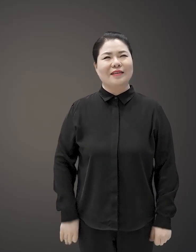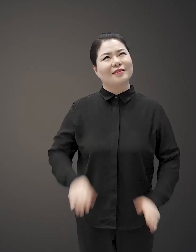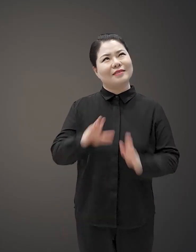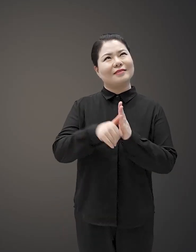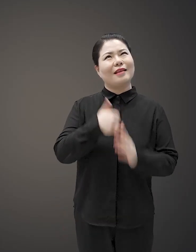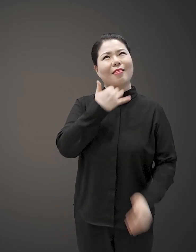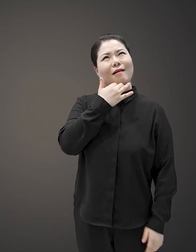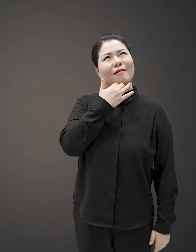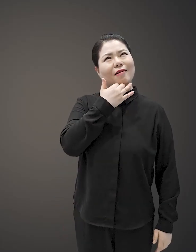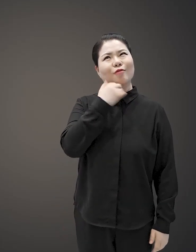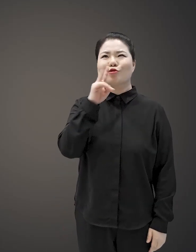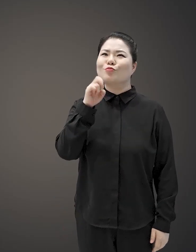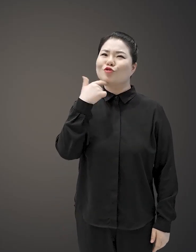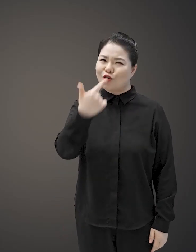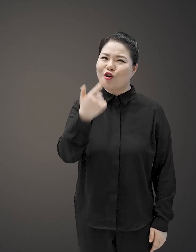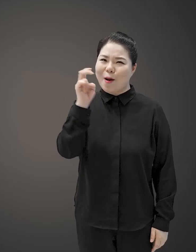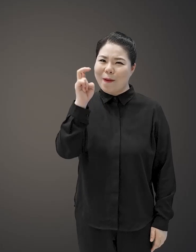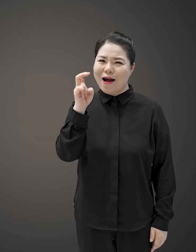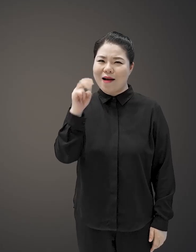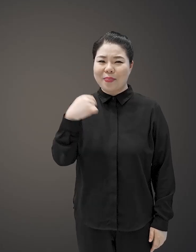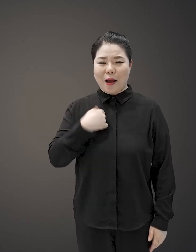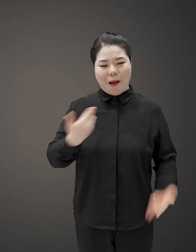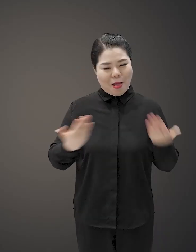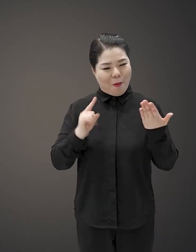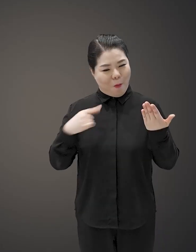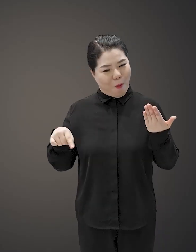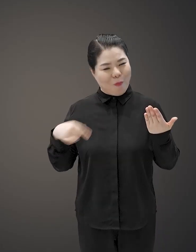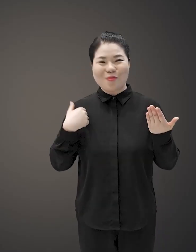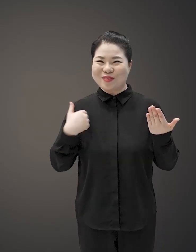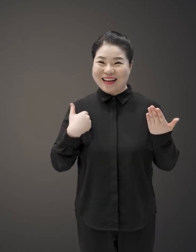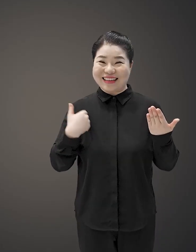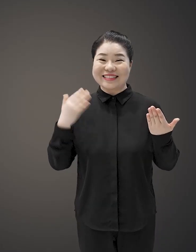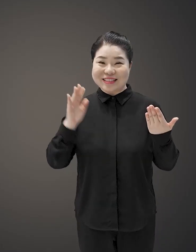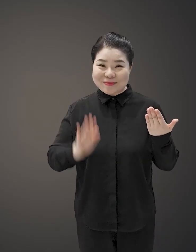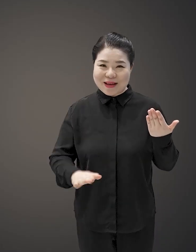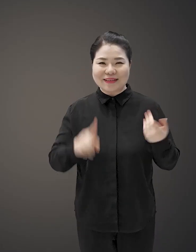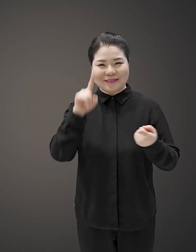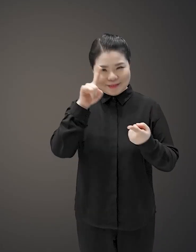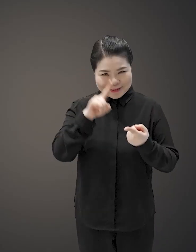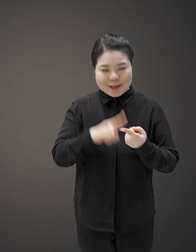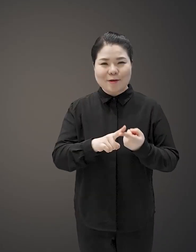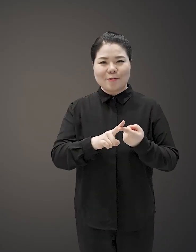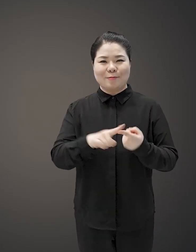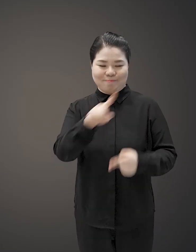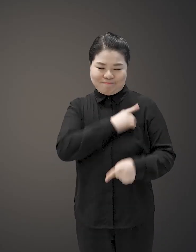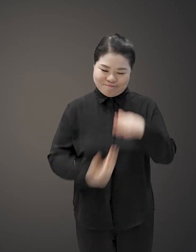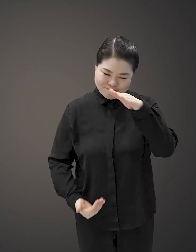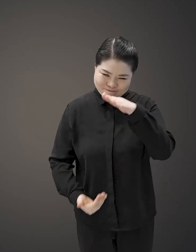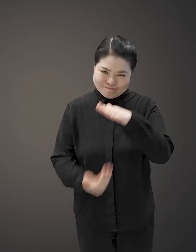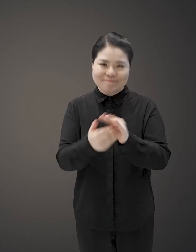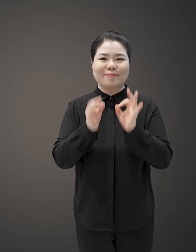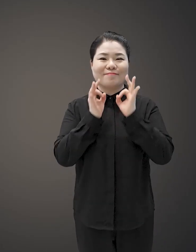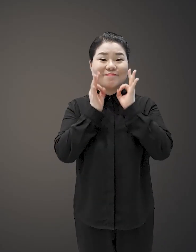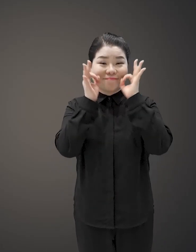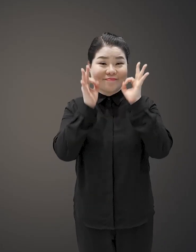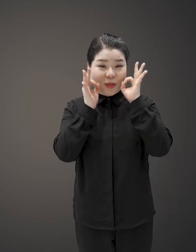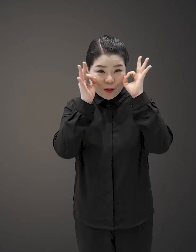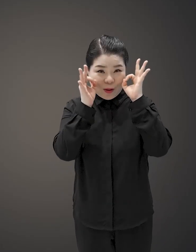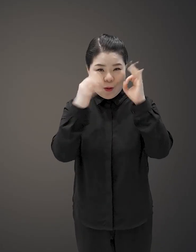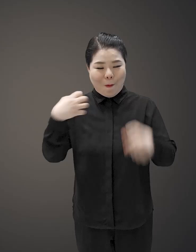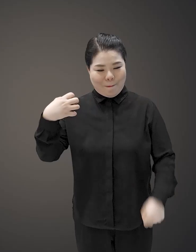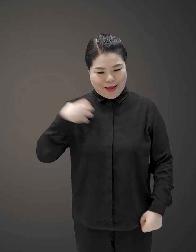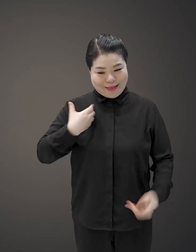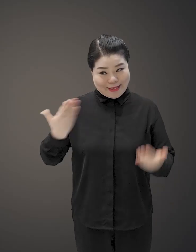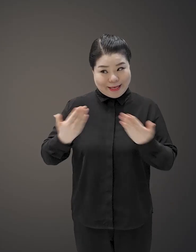그때면 26살일 텐데 어떤 일을 할지는 잘 모르겠지만 그 자리에서 내가 있는 자리에서 최선을